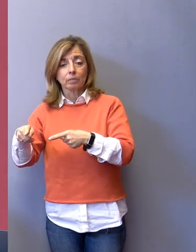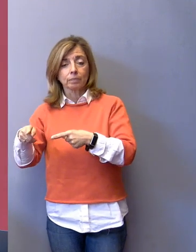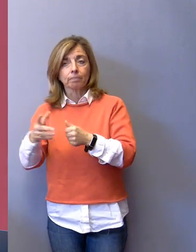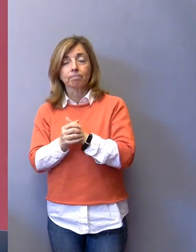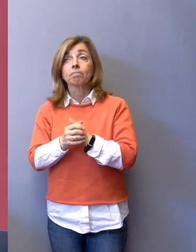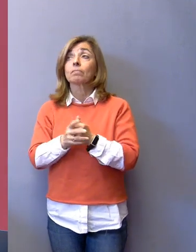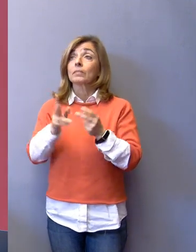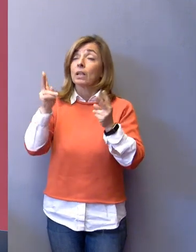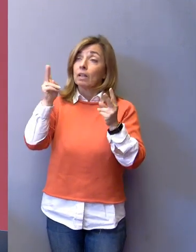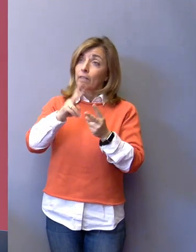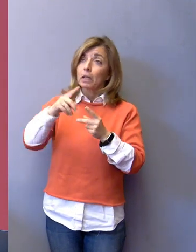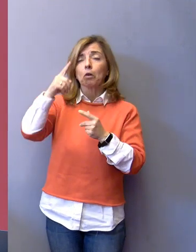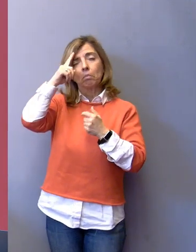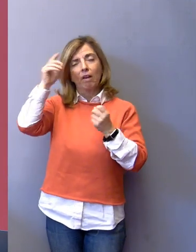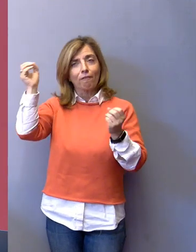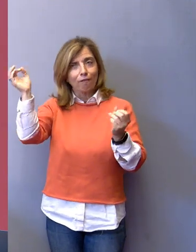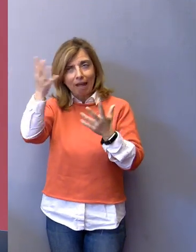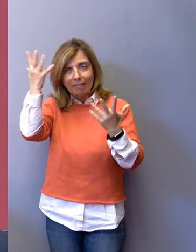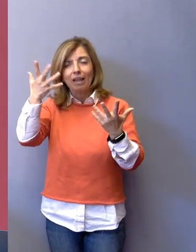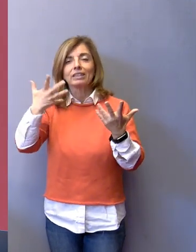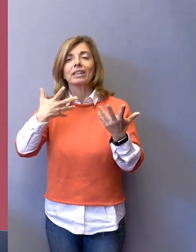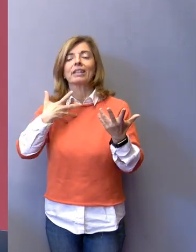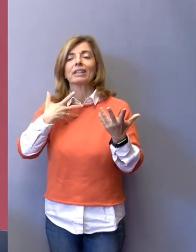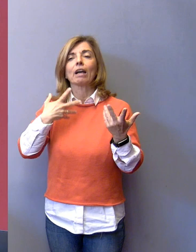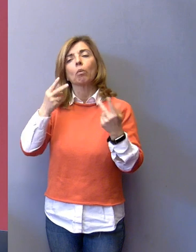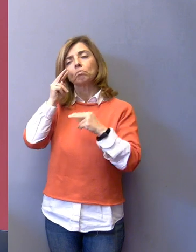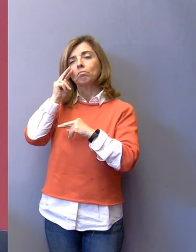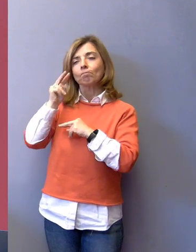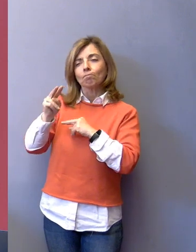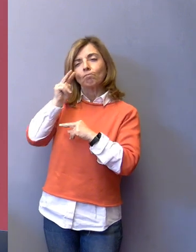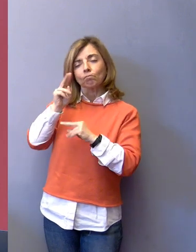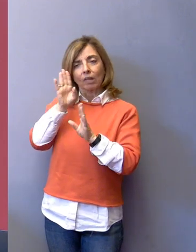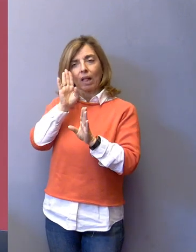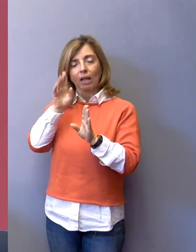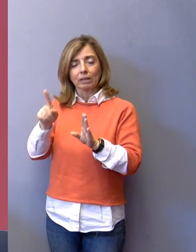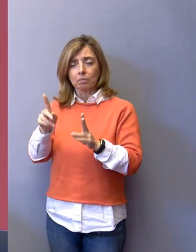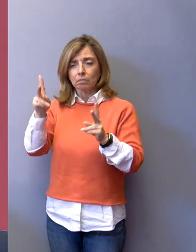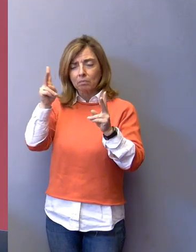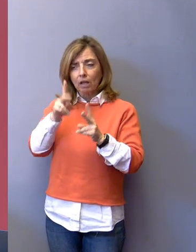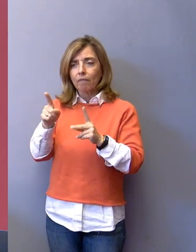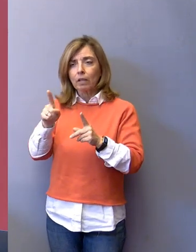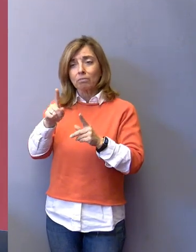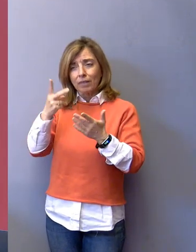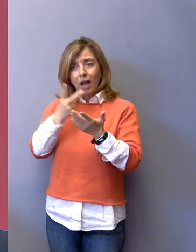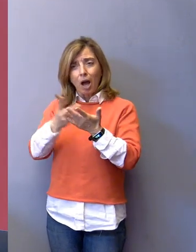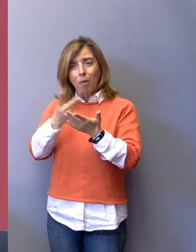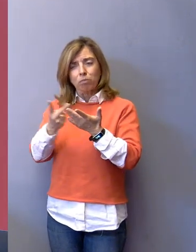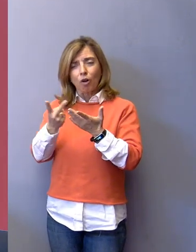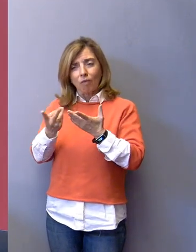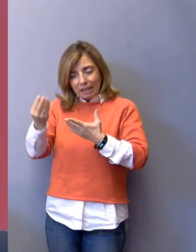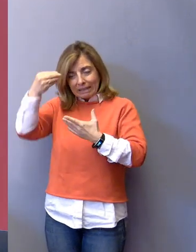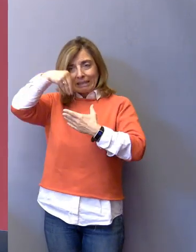Come posso dire con grande spirito di di osservazione non riesco a intravedere tutte le criticità più politiche